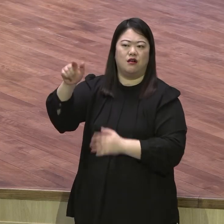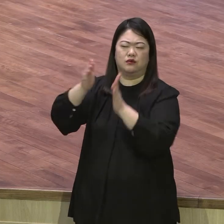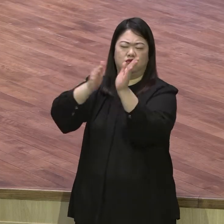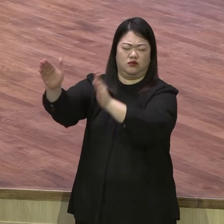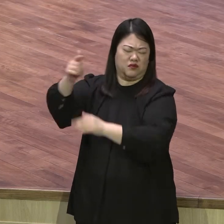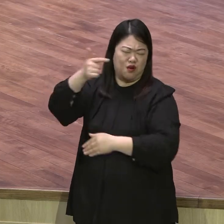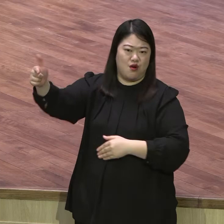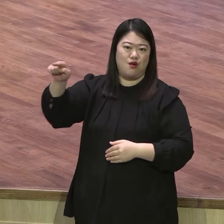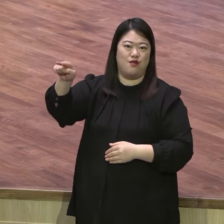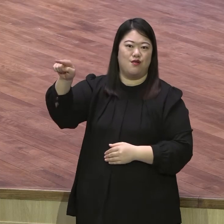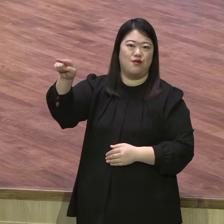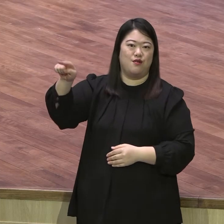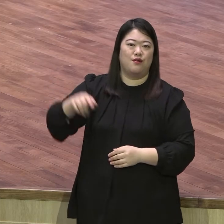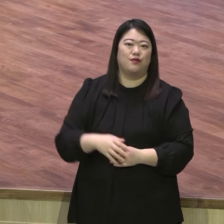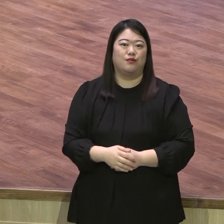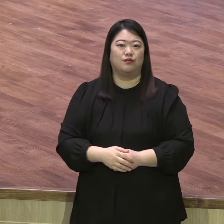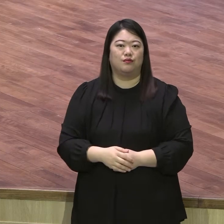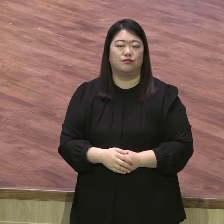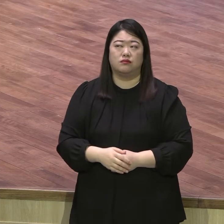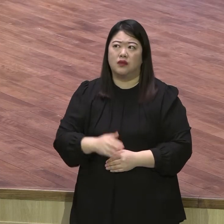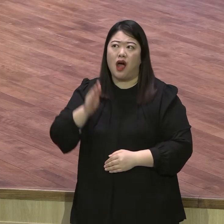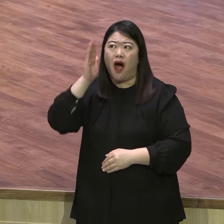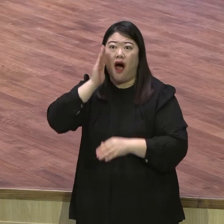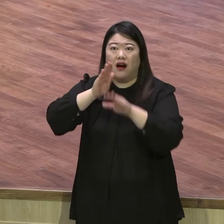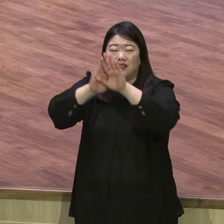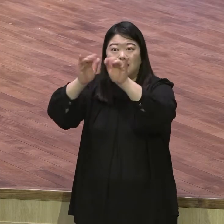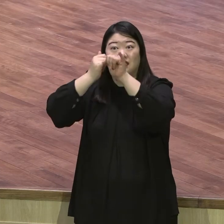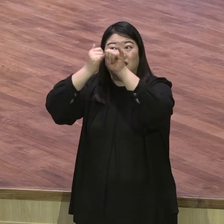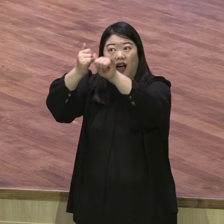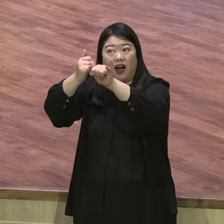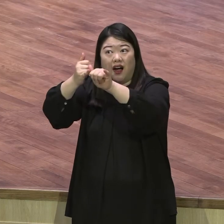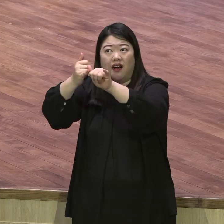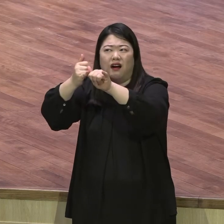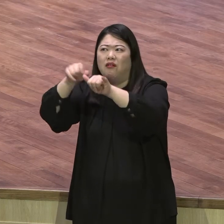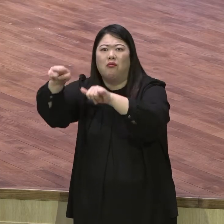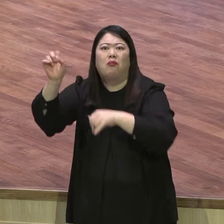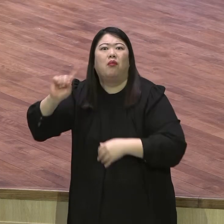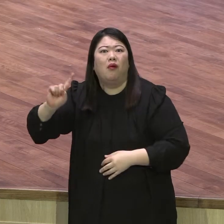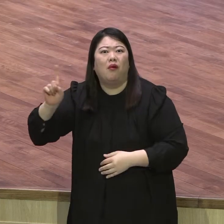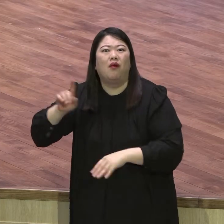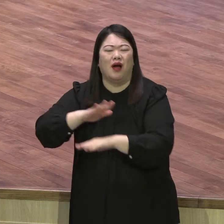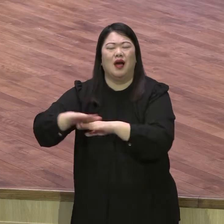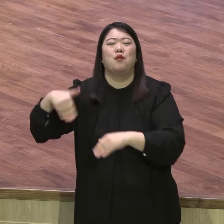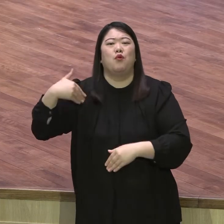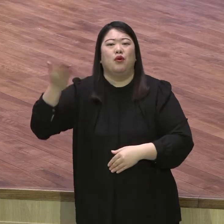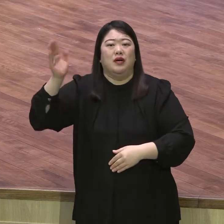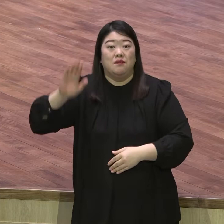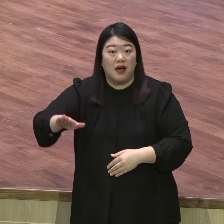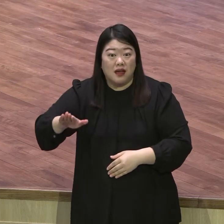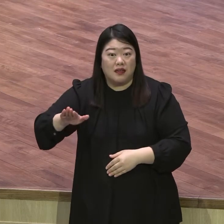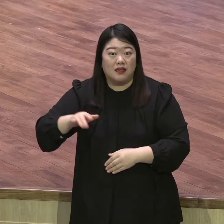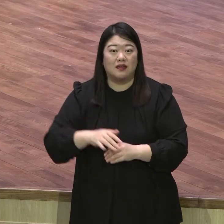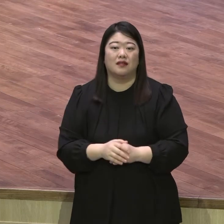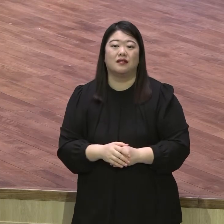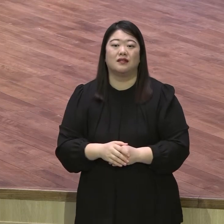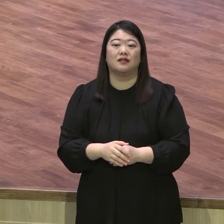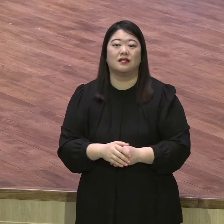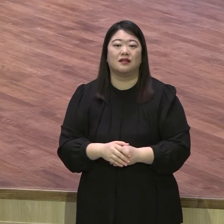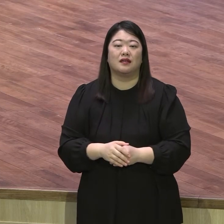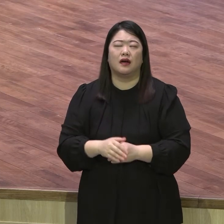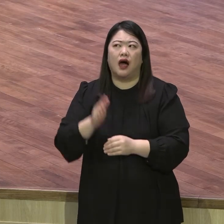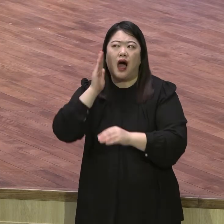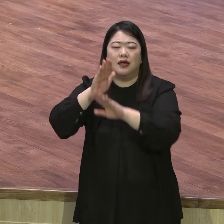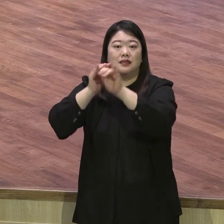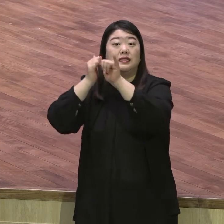상급이 어떤 것인지에 대해서 정확히 알 수 없지만은 성경에 보면요, 이런 상급에 대해서 맛을 보여준 부분이